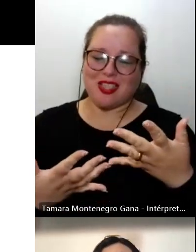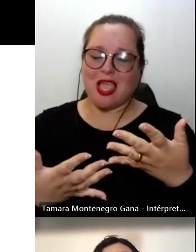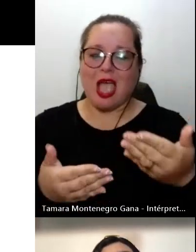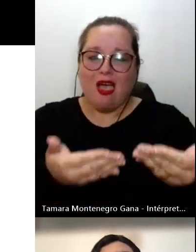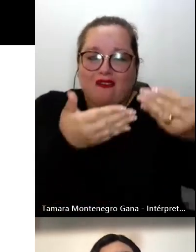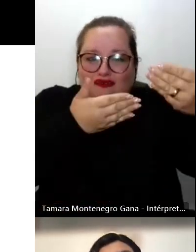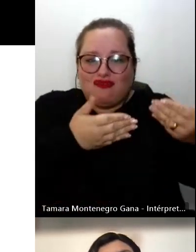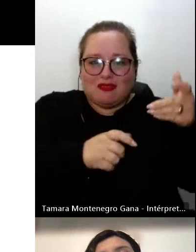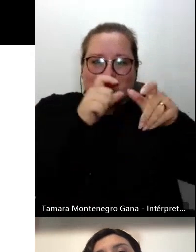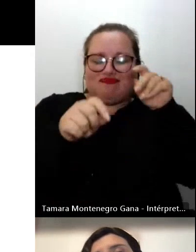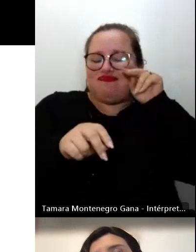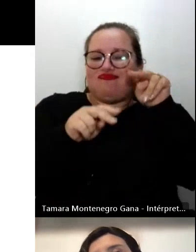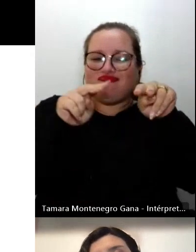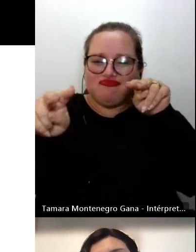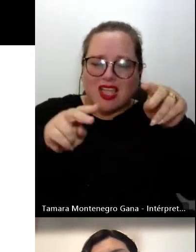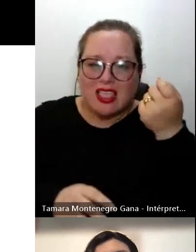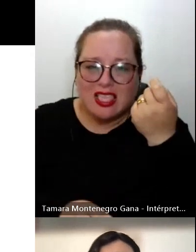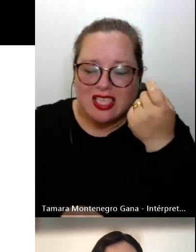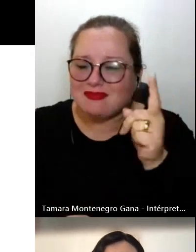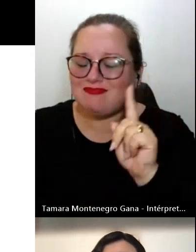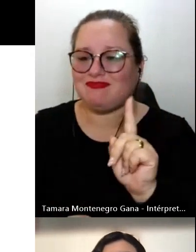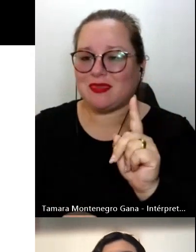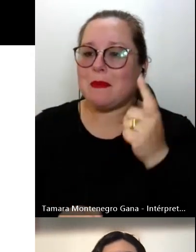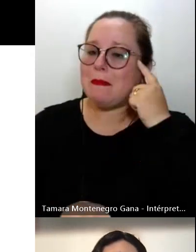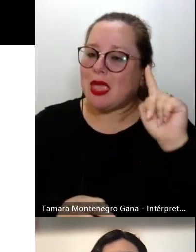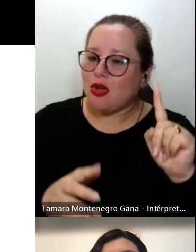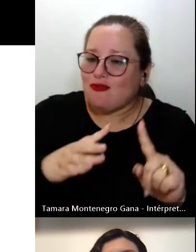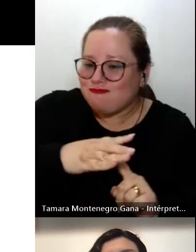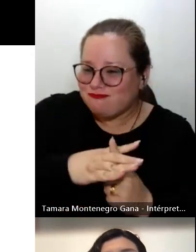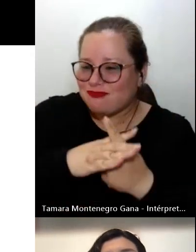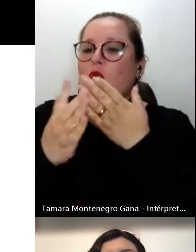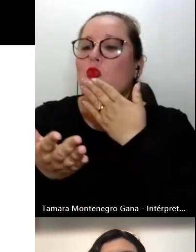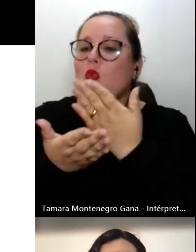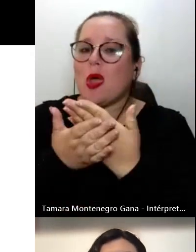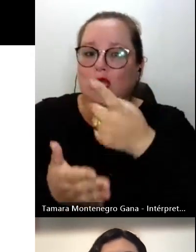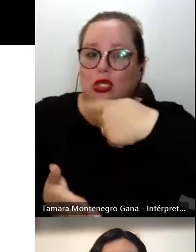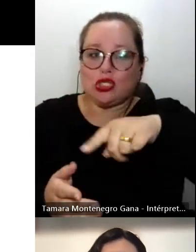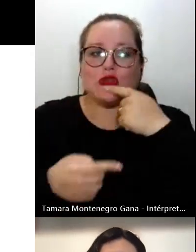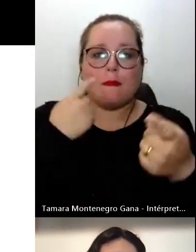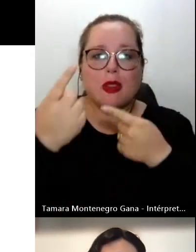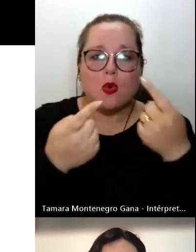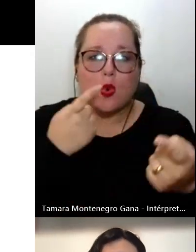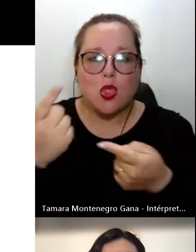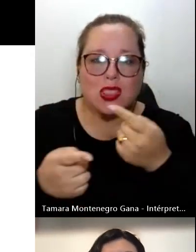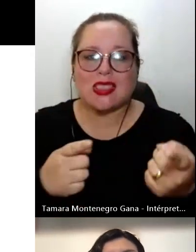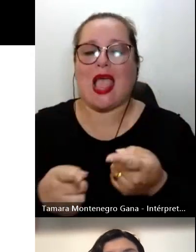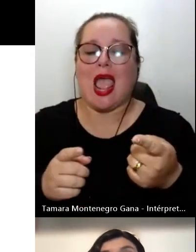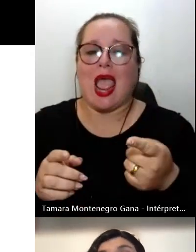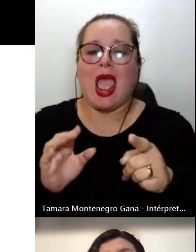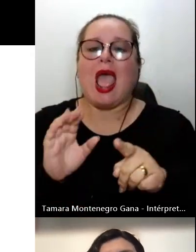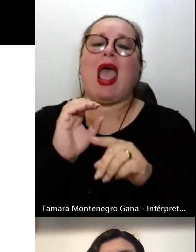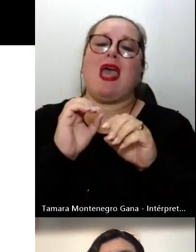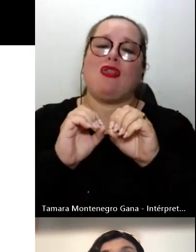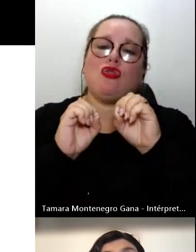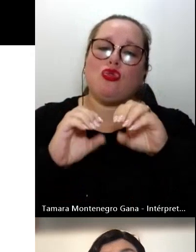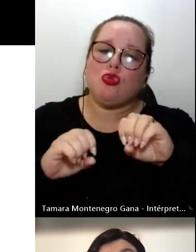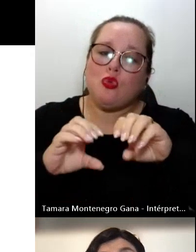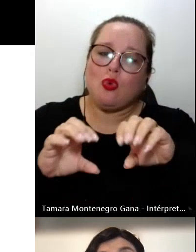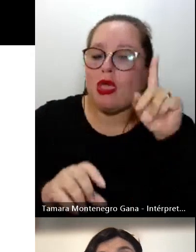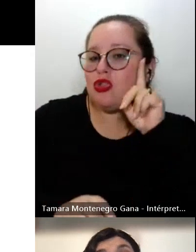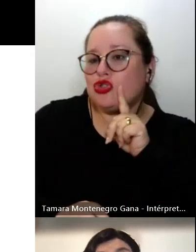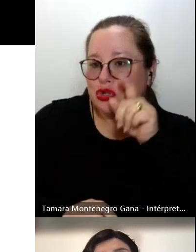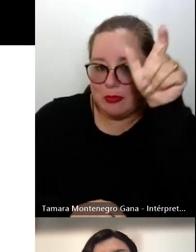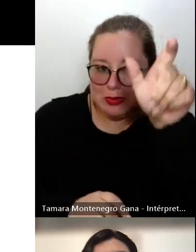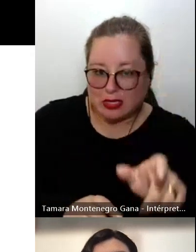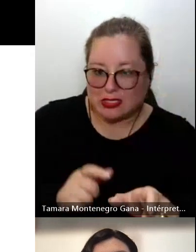afuera y que emergen al momento entonces de preguntarles directamente a los educadores sordos acerca de cuál